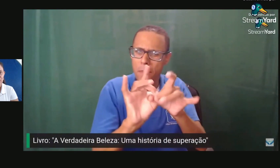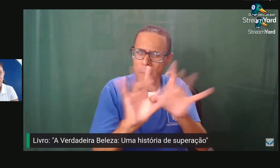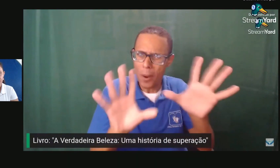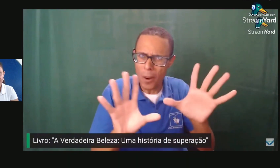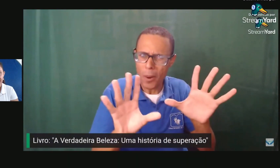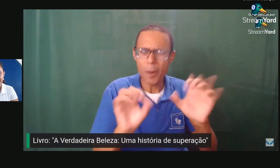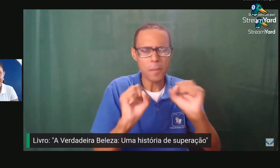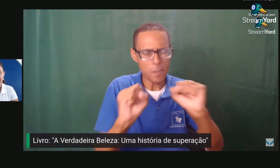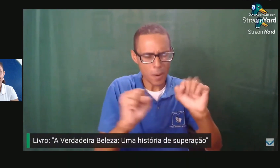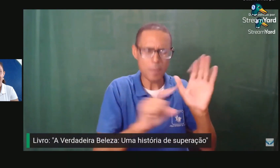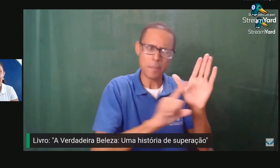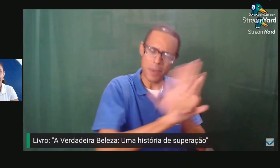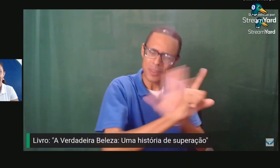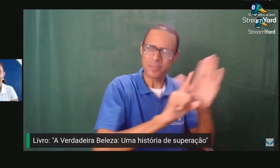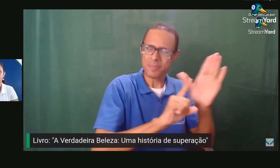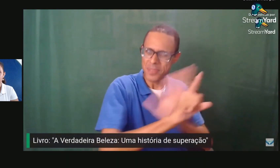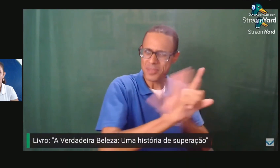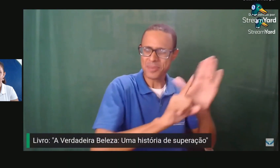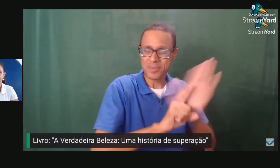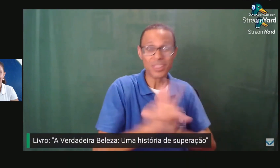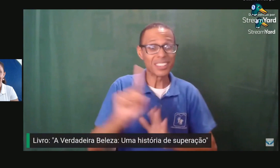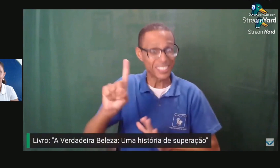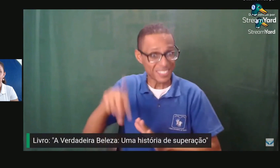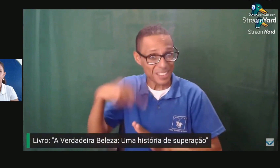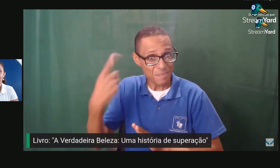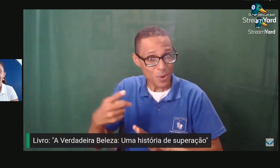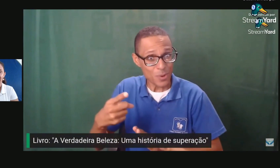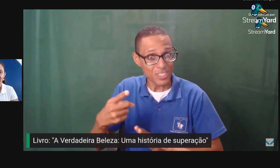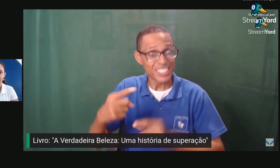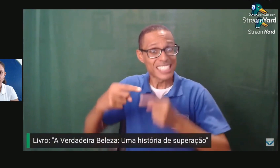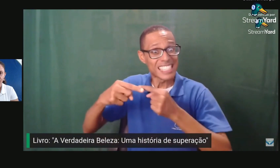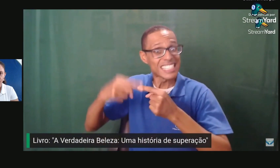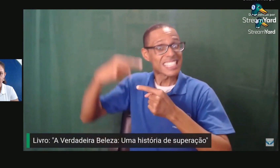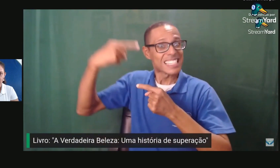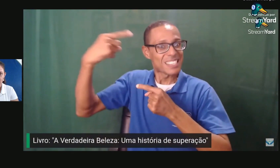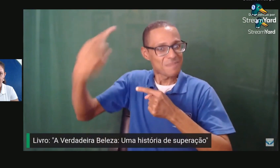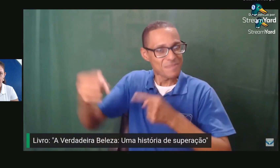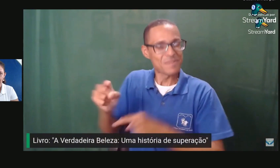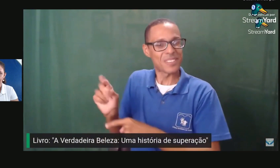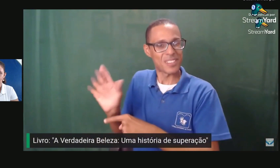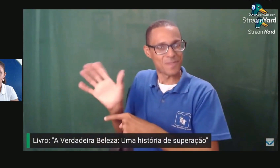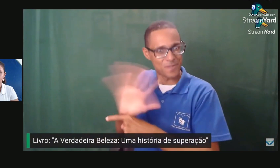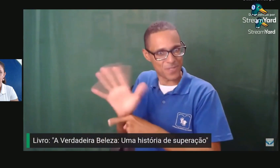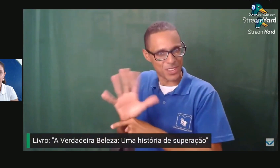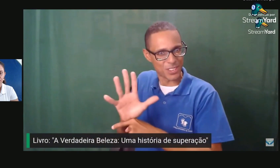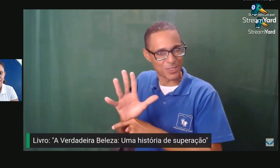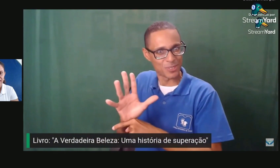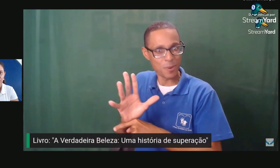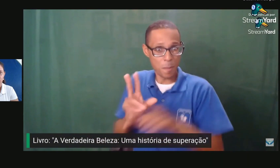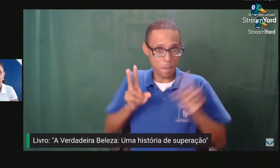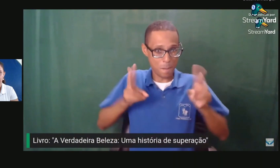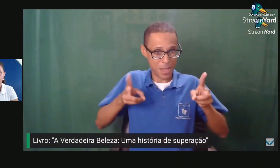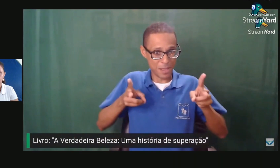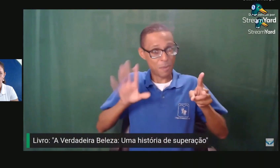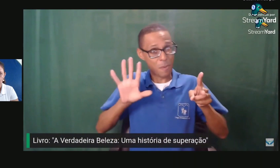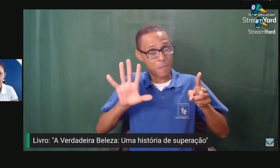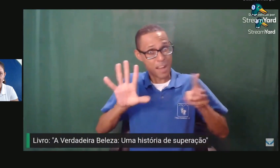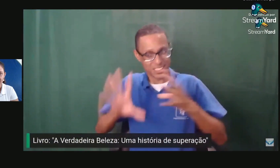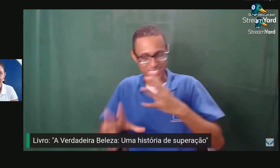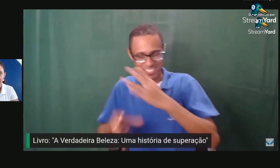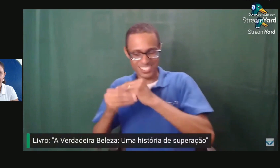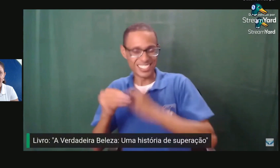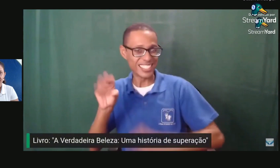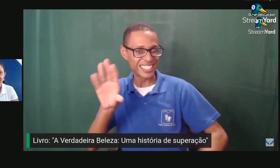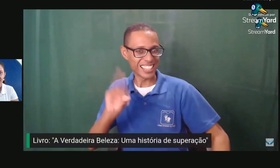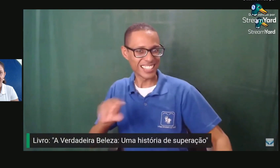e a gente convida ela aqui, né, para que ela possa, então, contar um pouco das suas experiências, vocês podem fazer, então, suas